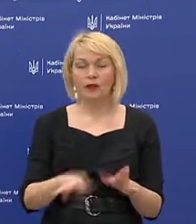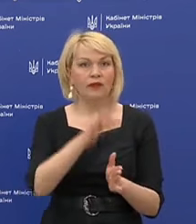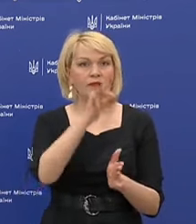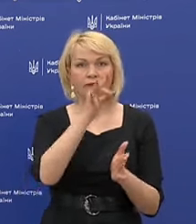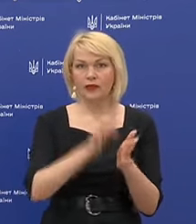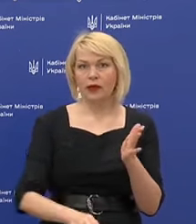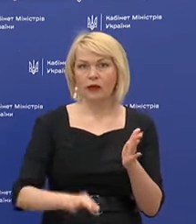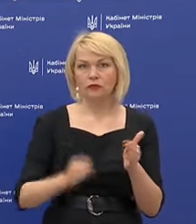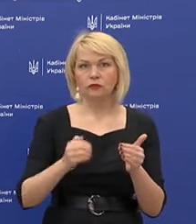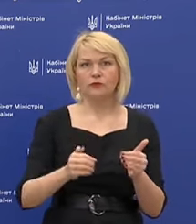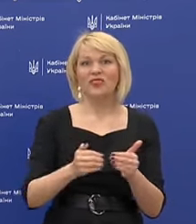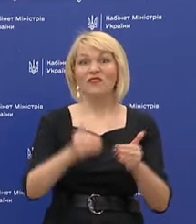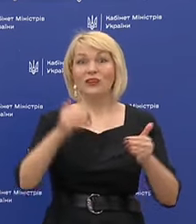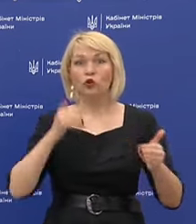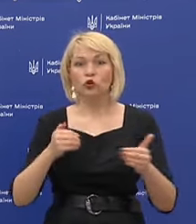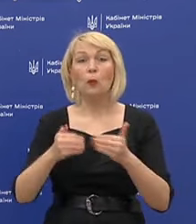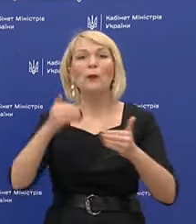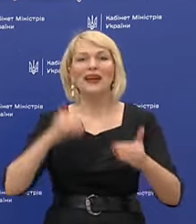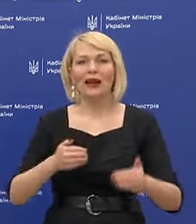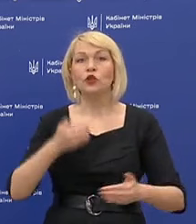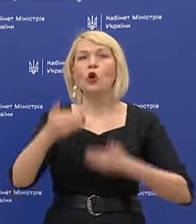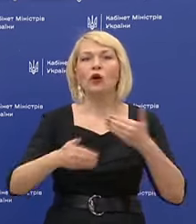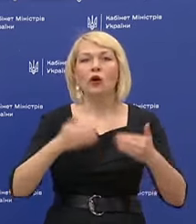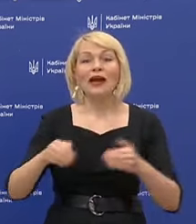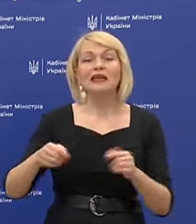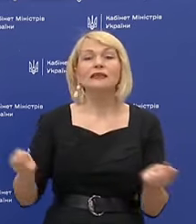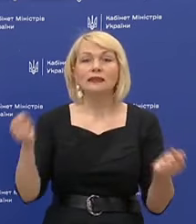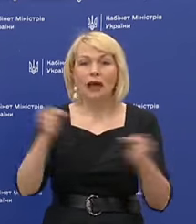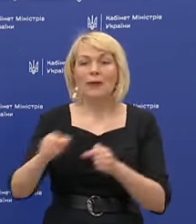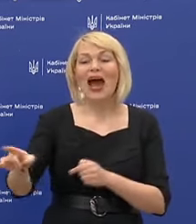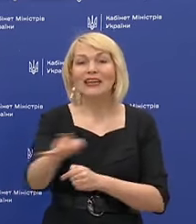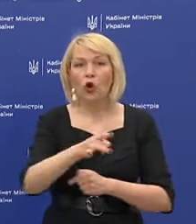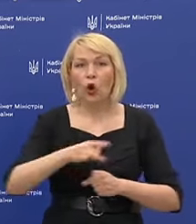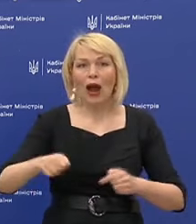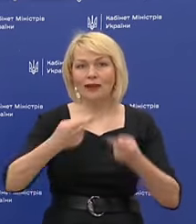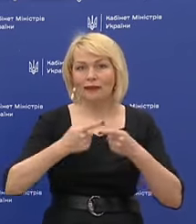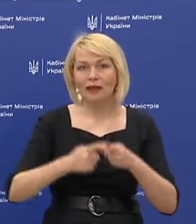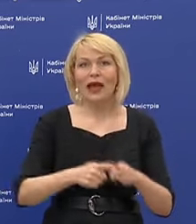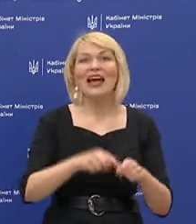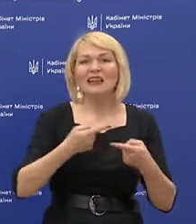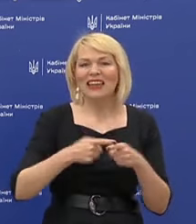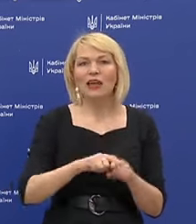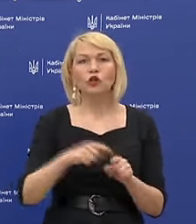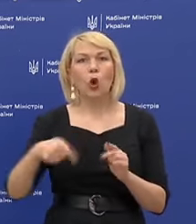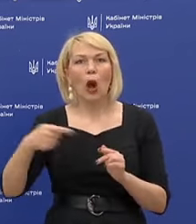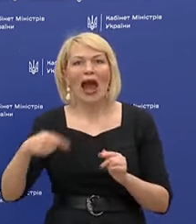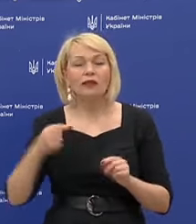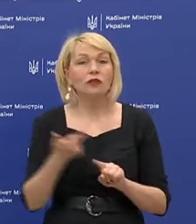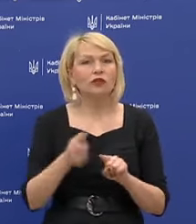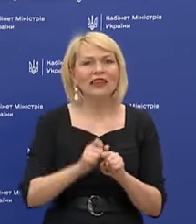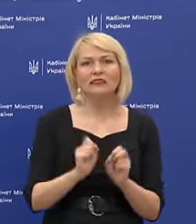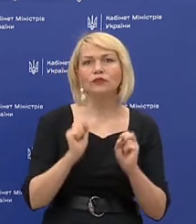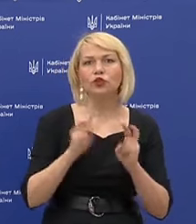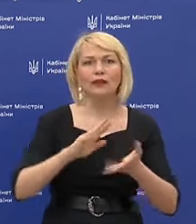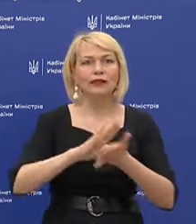відразу відходити до попереднього етапу. Саме Регіональна комісія техногенно-екологічної безпеки і надзвичайних ситуацій